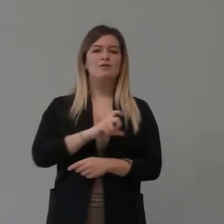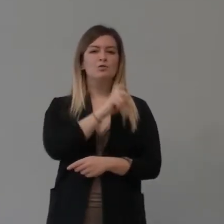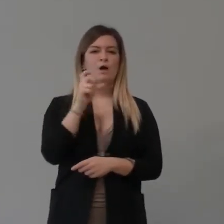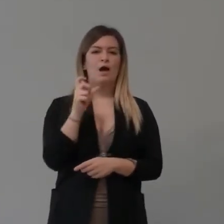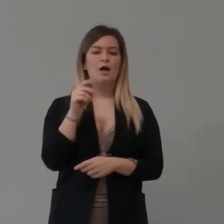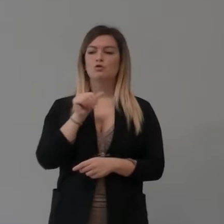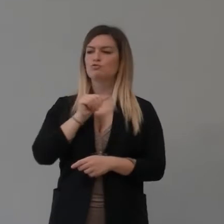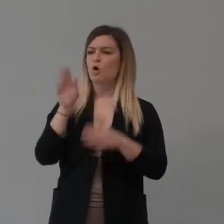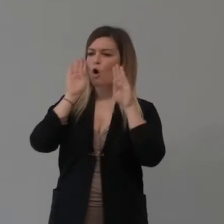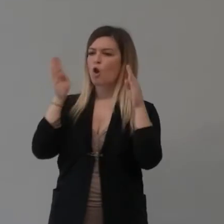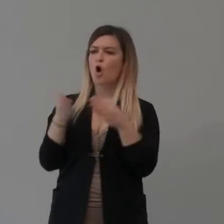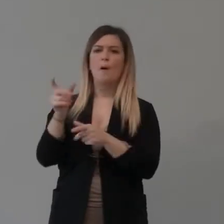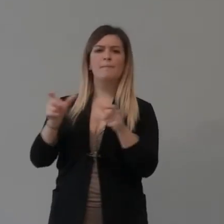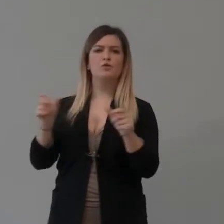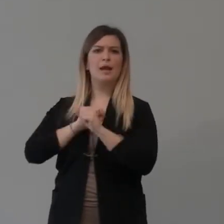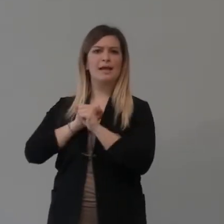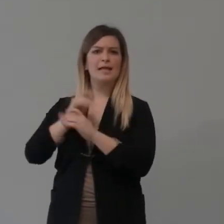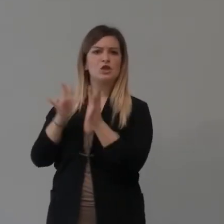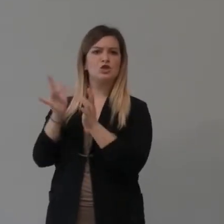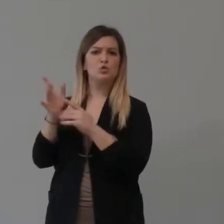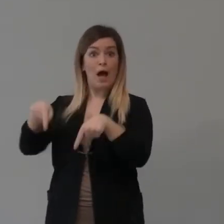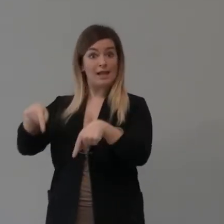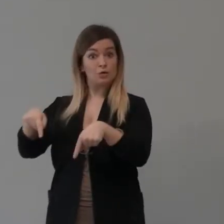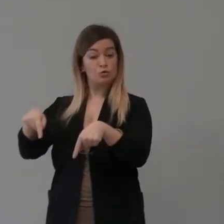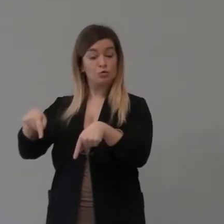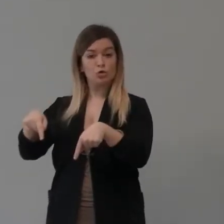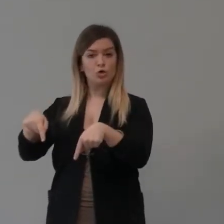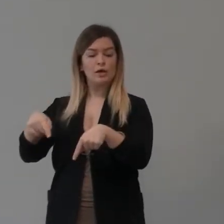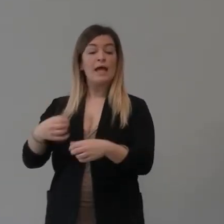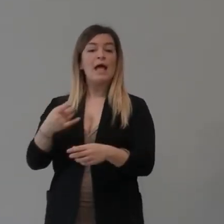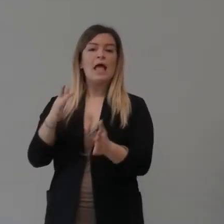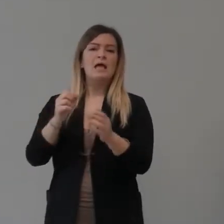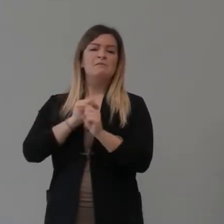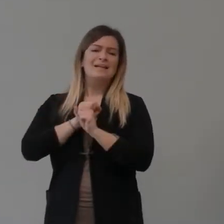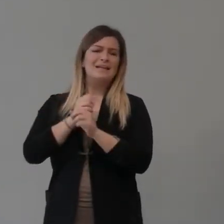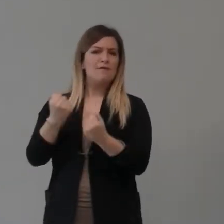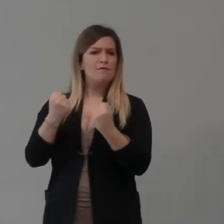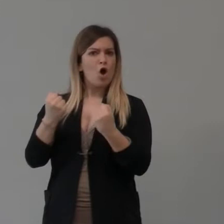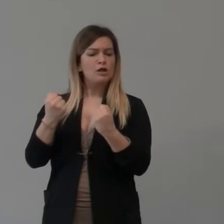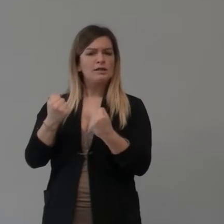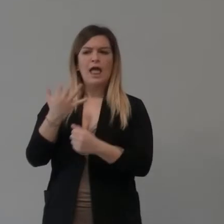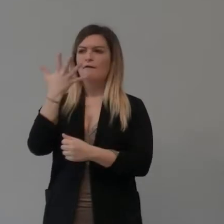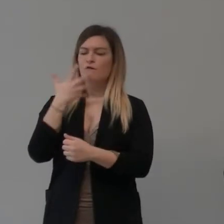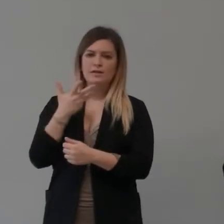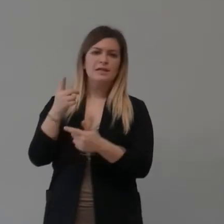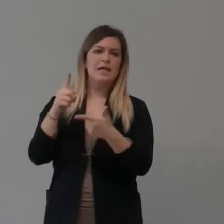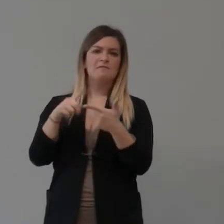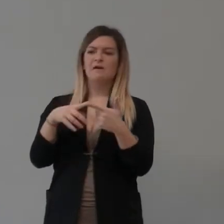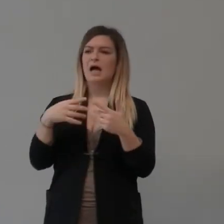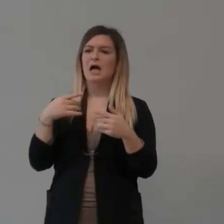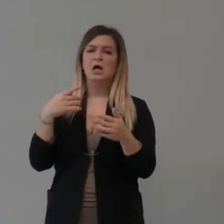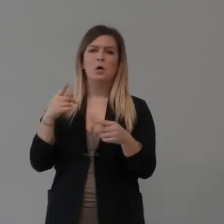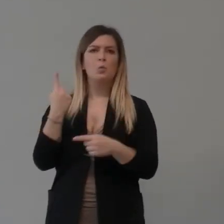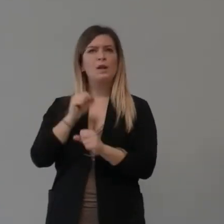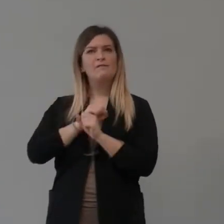che hanno creduto in Gesù e che credono in Gesù adesso, con una fede forte, con una fede volitiva, con una fede che